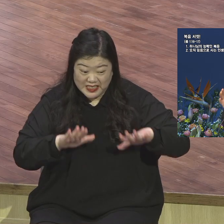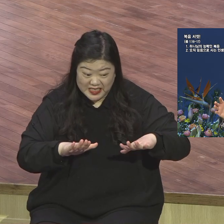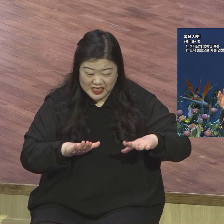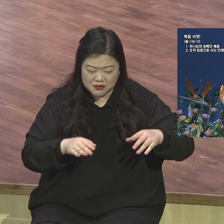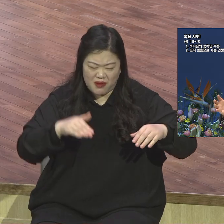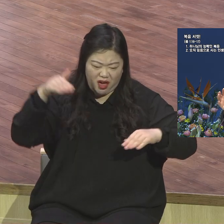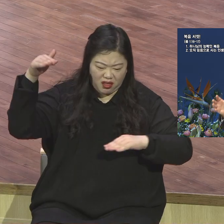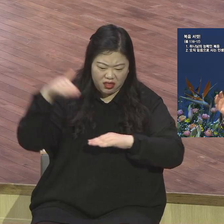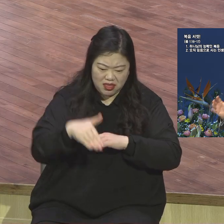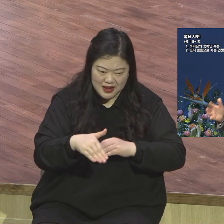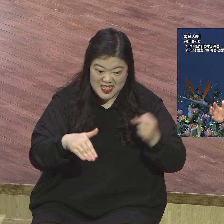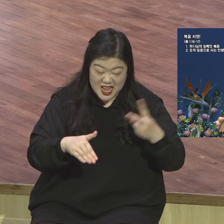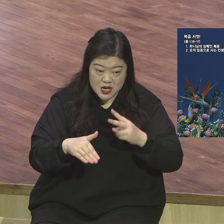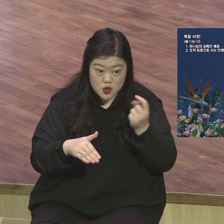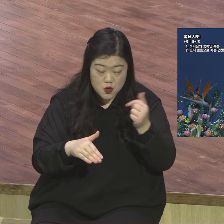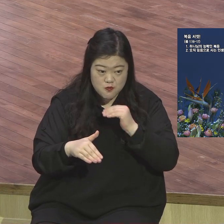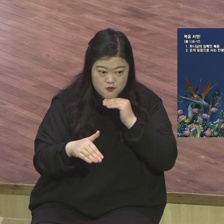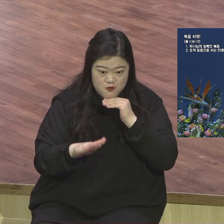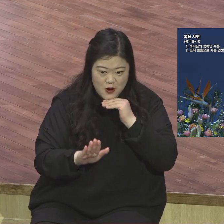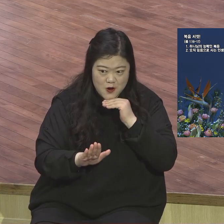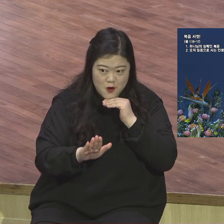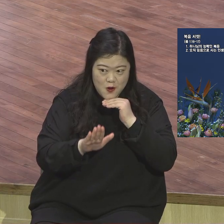적자폭만 계속 크게 그렇게